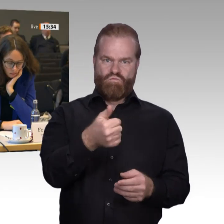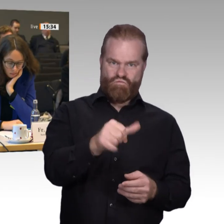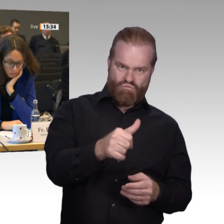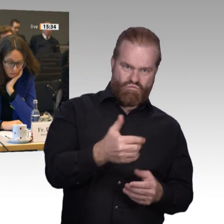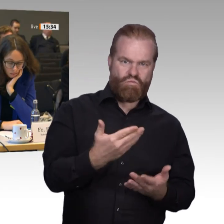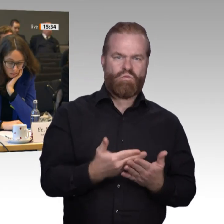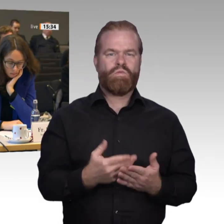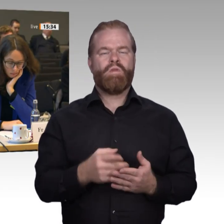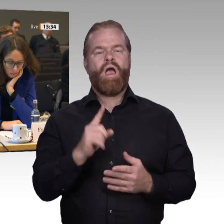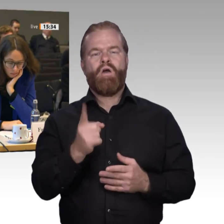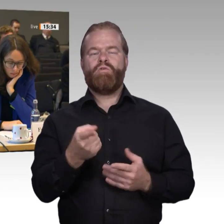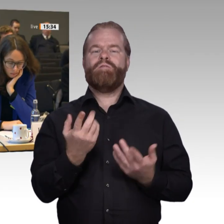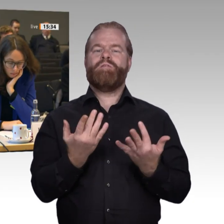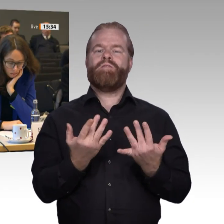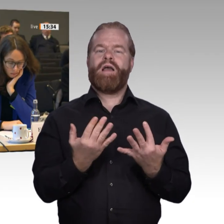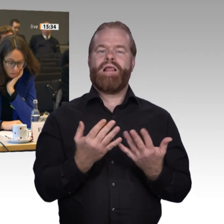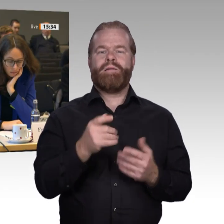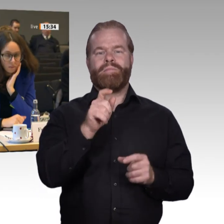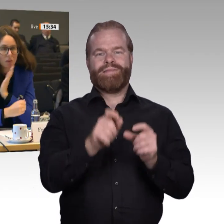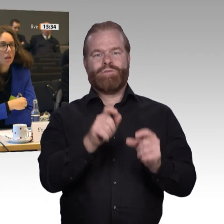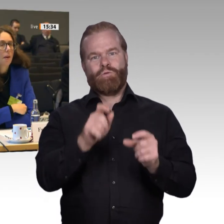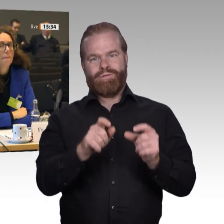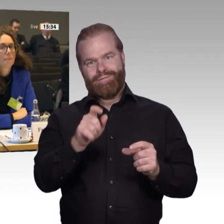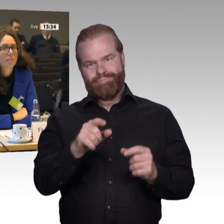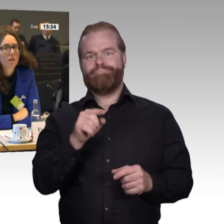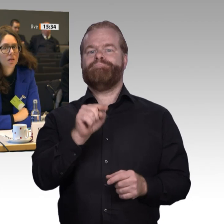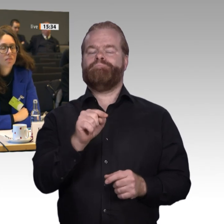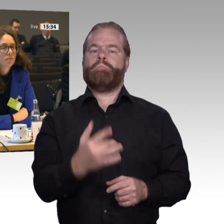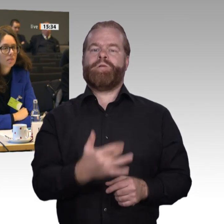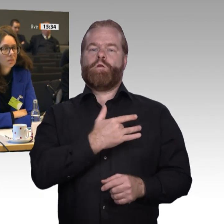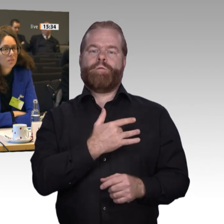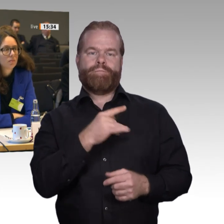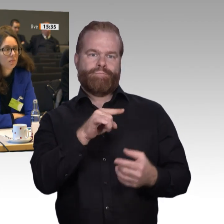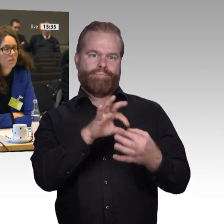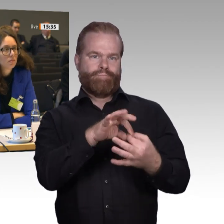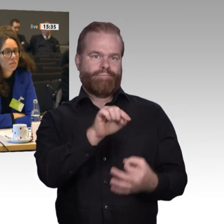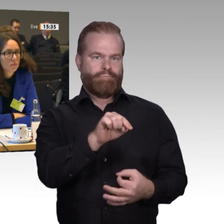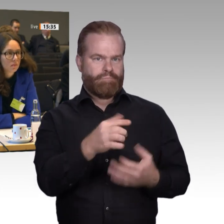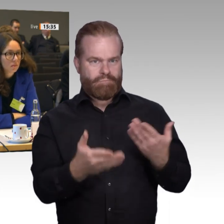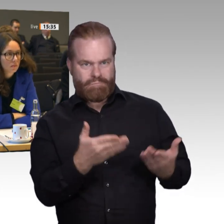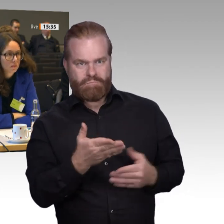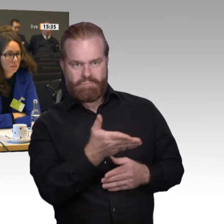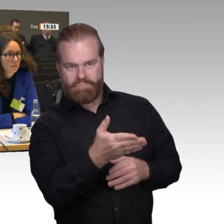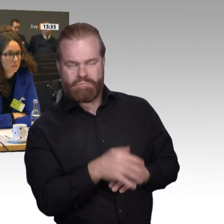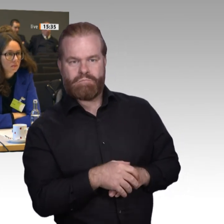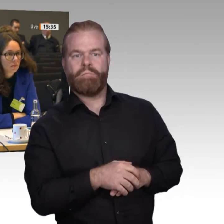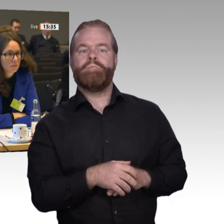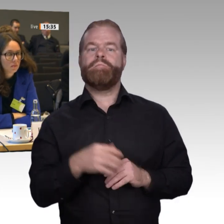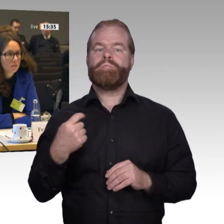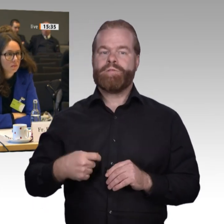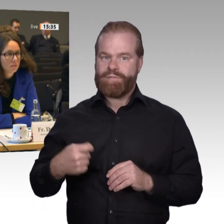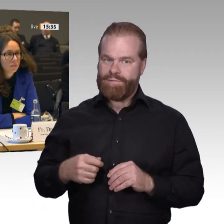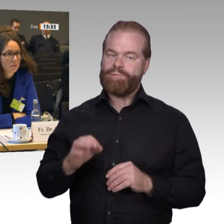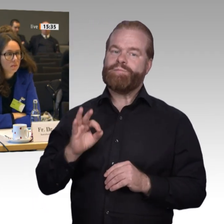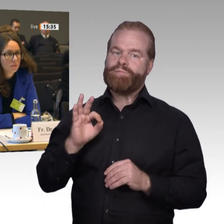vielen Dank auch vom DGB aus. Wir begrüßen ausdrücklich das Gesetzgebungsvorhaben an dieser Stelle. Und um dem nur